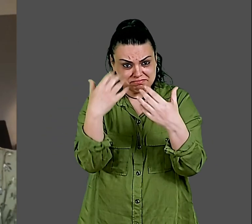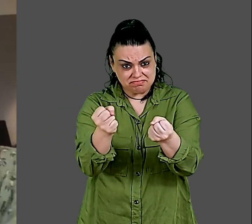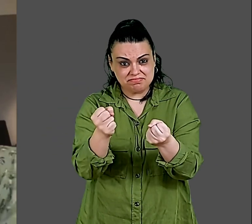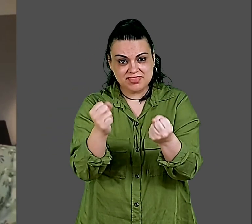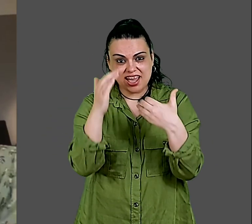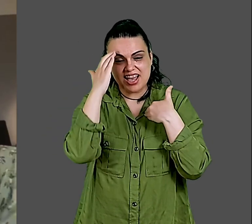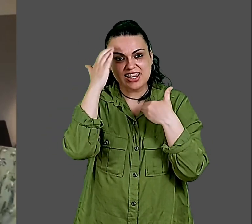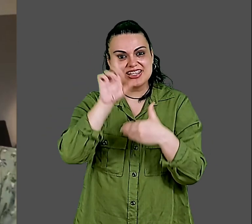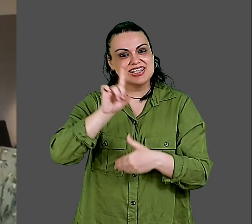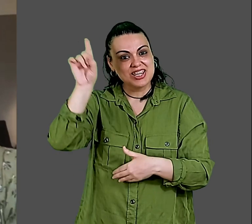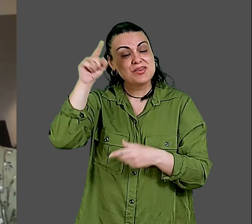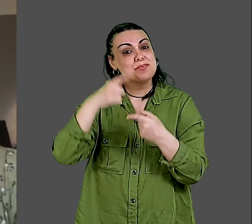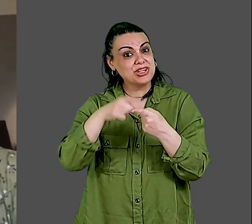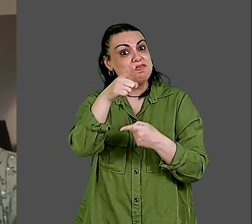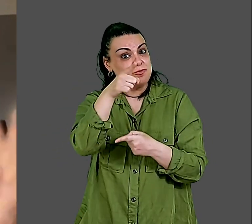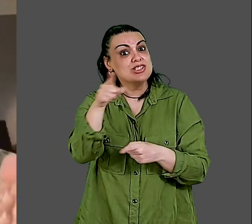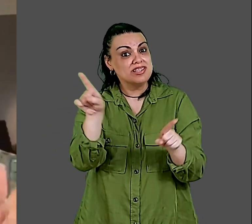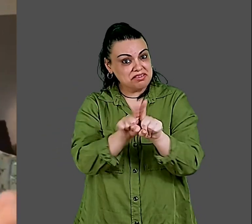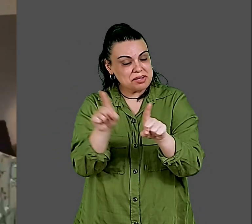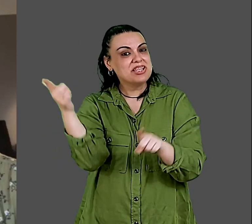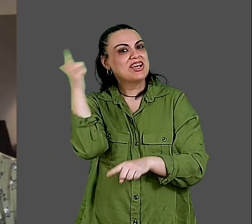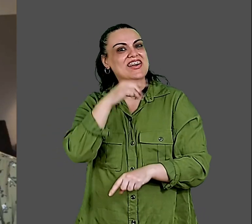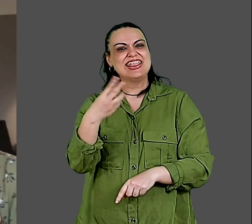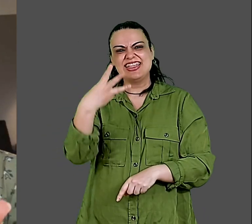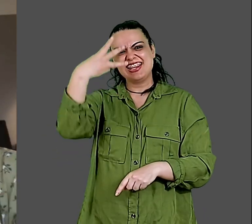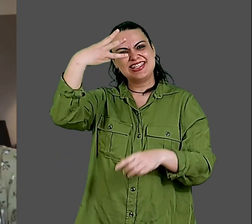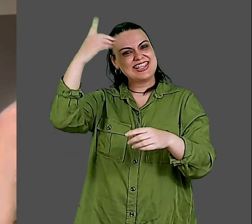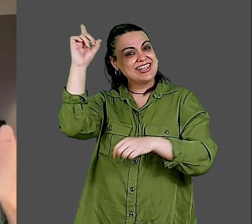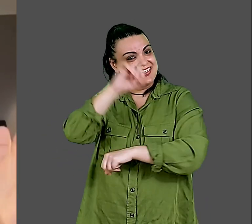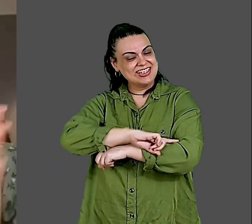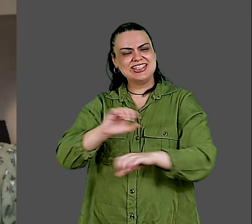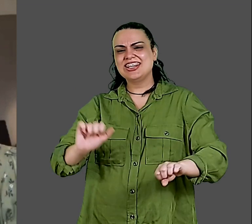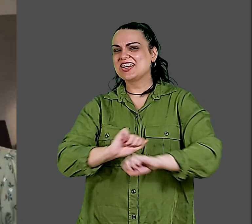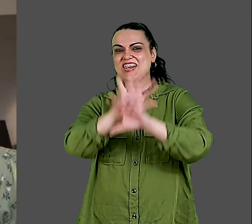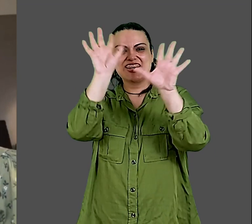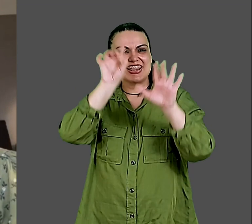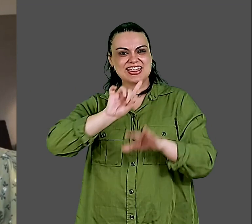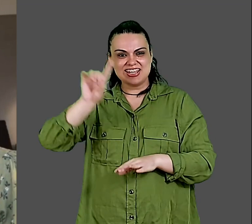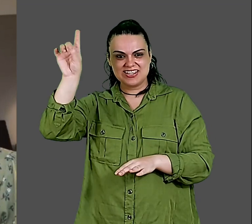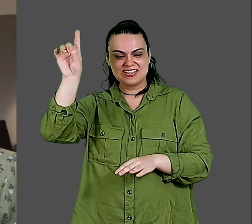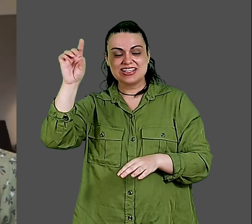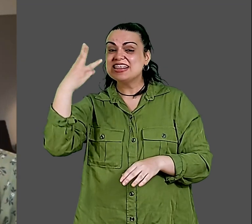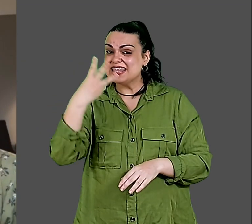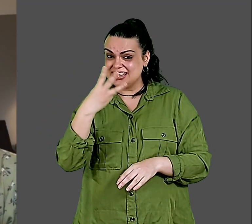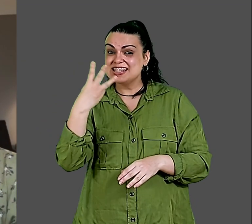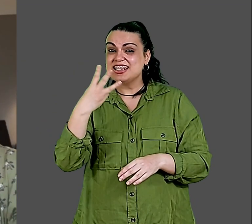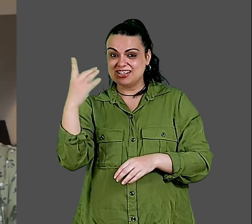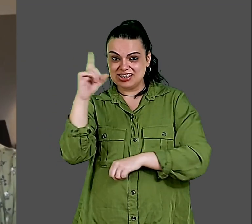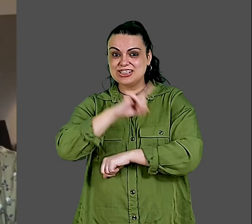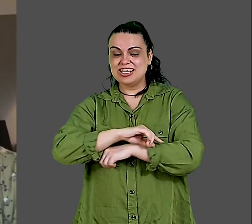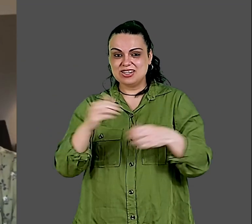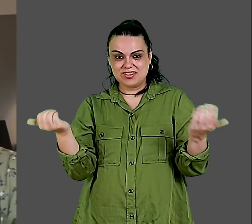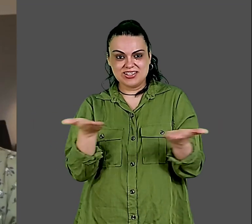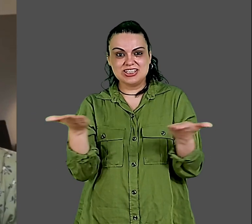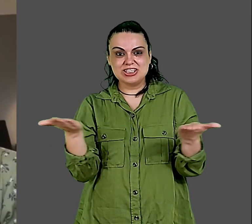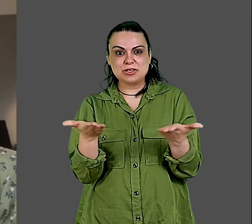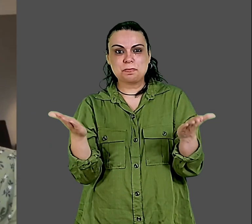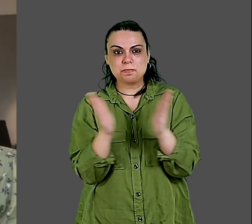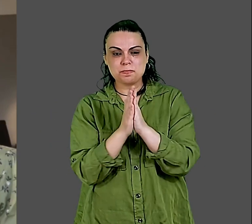pode agradecer ao Senhor? Porque você também está conseguindo romper. É o 3º dia. Glória a Deus. É o 3º